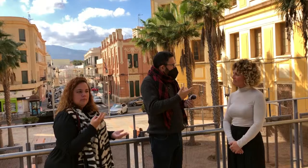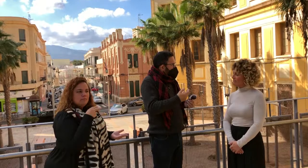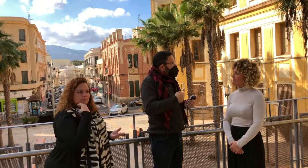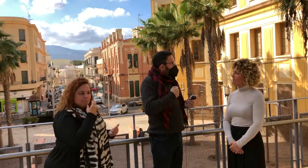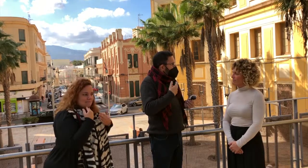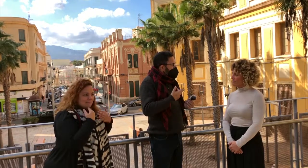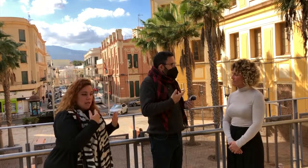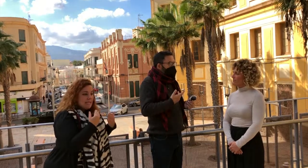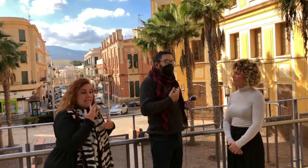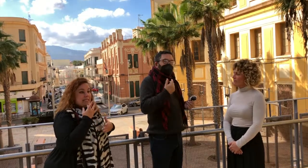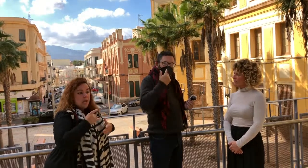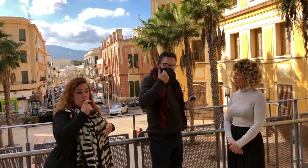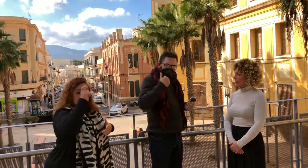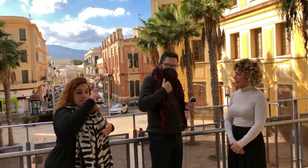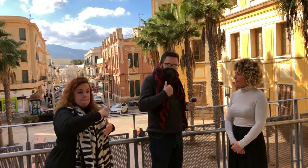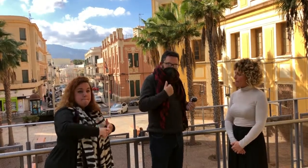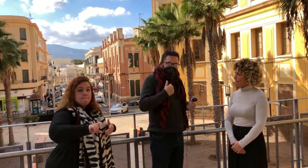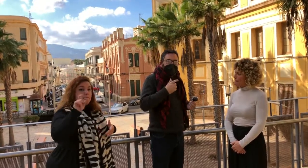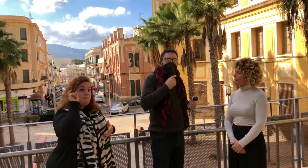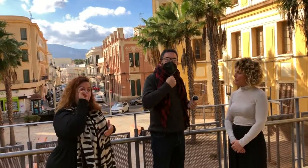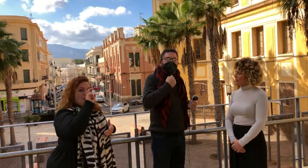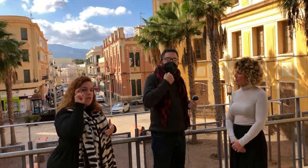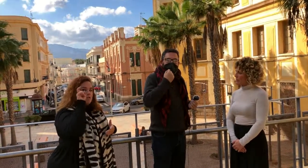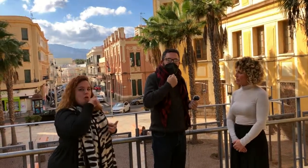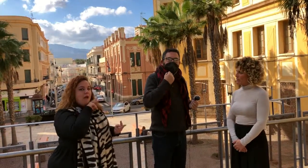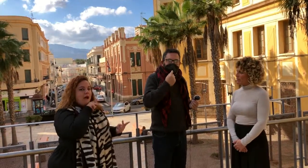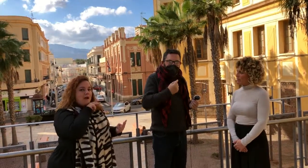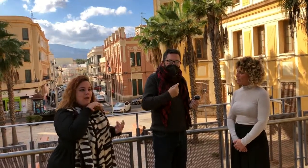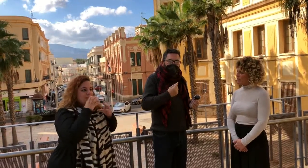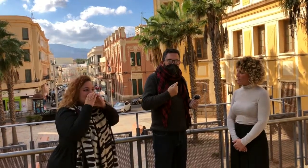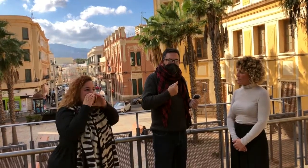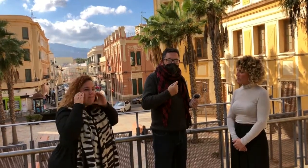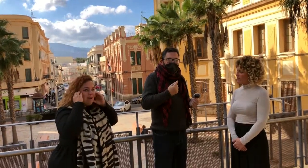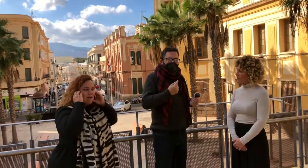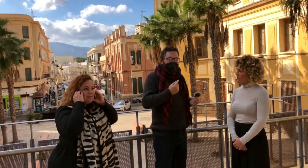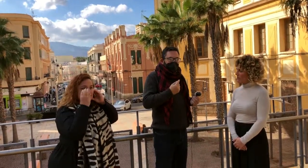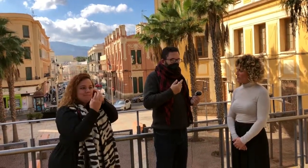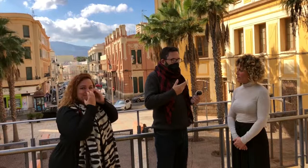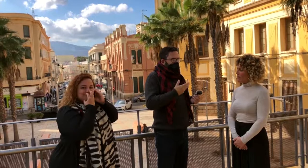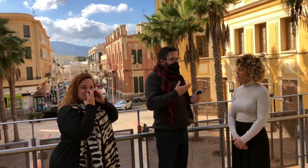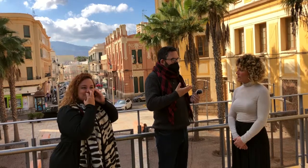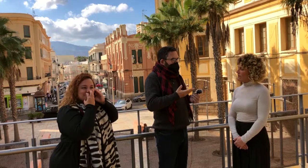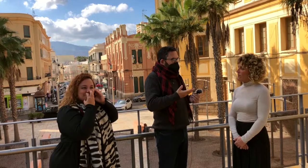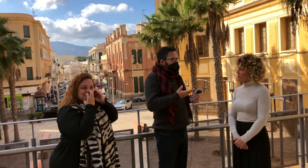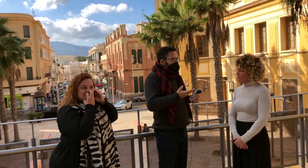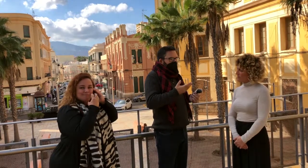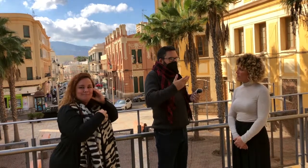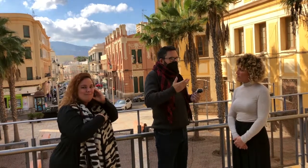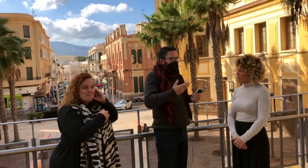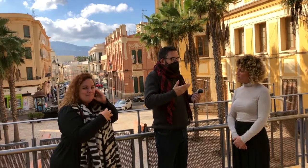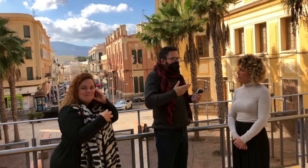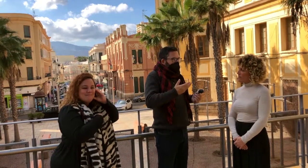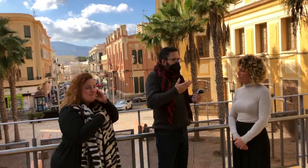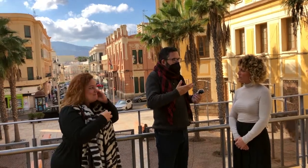profesor está hablando como estoy hablando yo y no me lees los labios, es muy complicado de seguir. Entonces, ¿qué hago